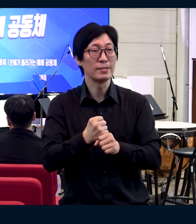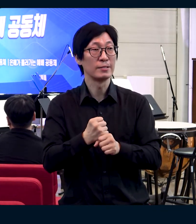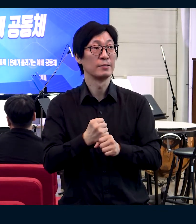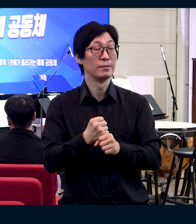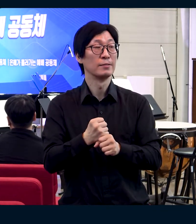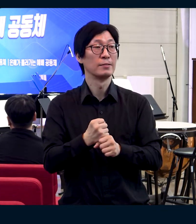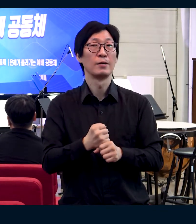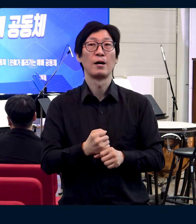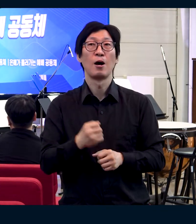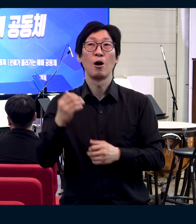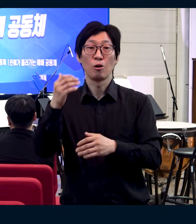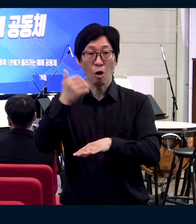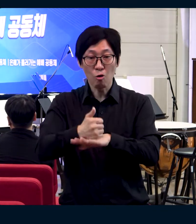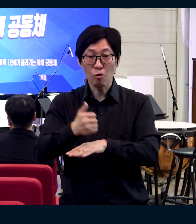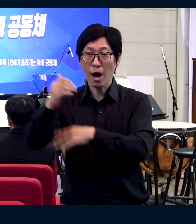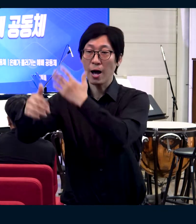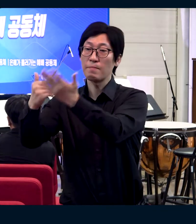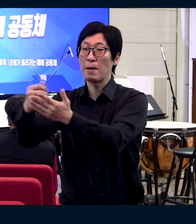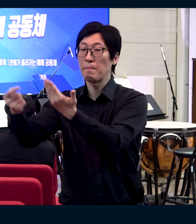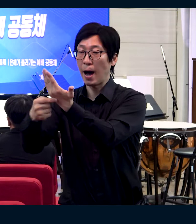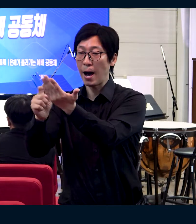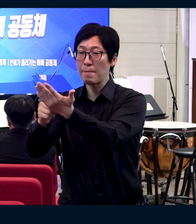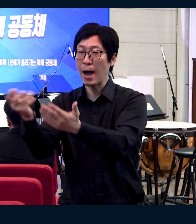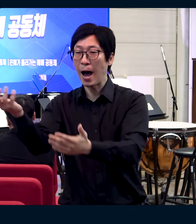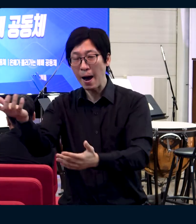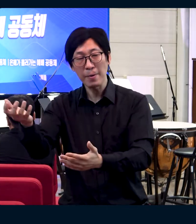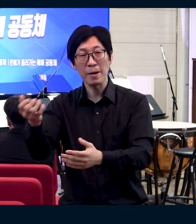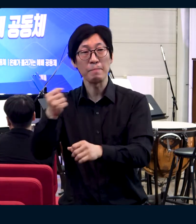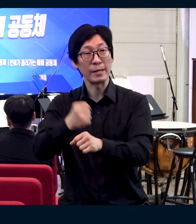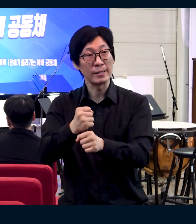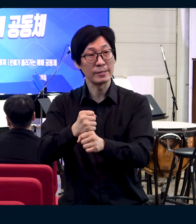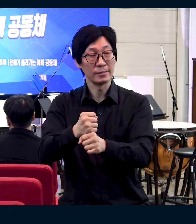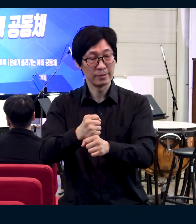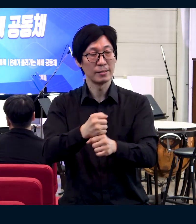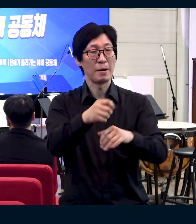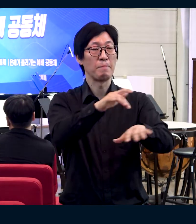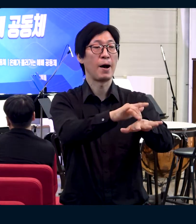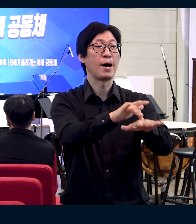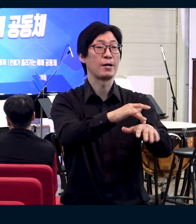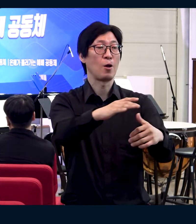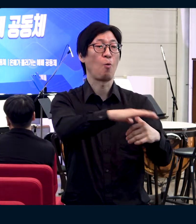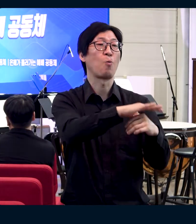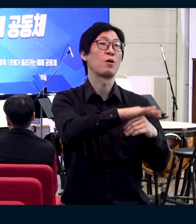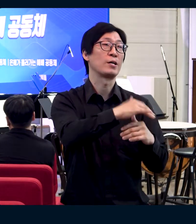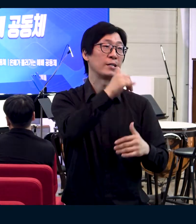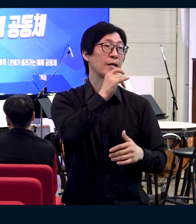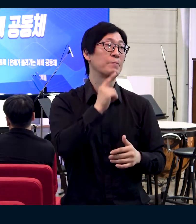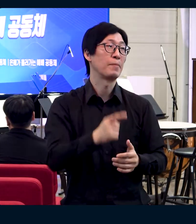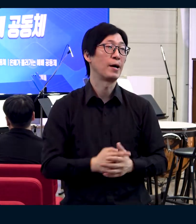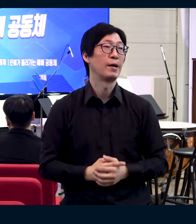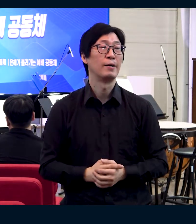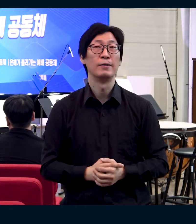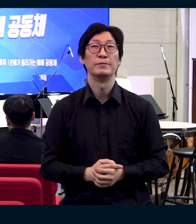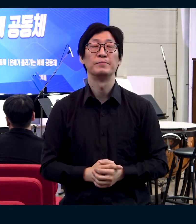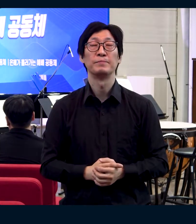고통스럽게 만드는, 그래서 하나님의 마음을 아프게 하는 마귀의 교활한 공격이 저녁에 보여요.